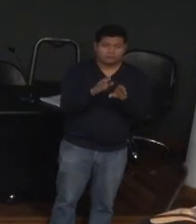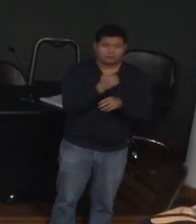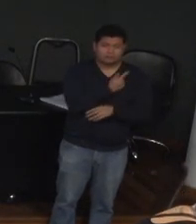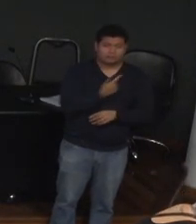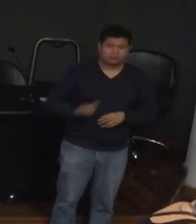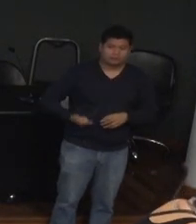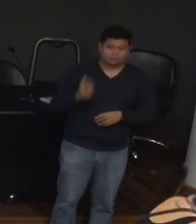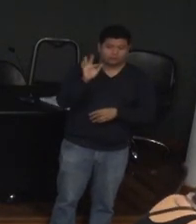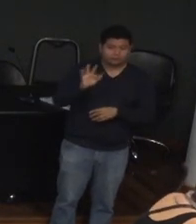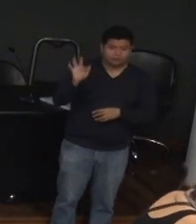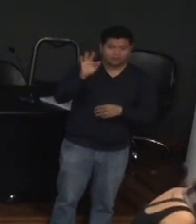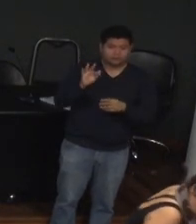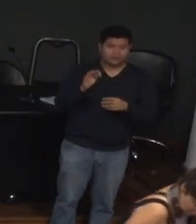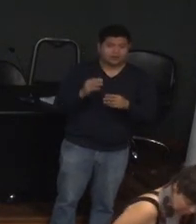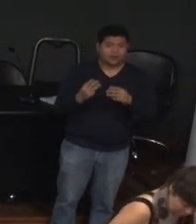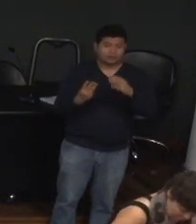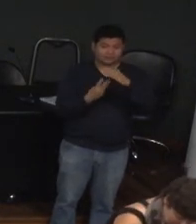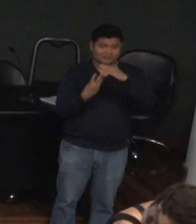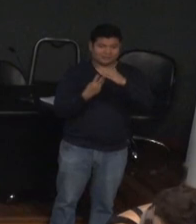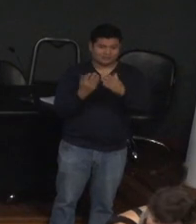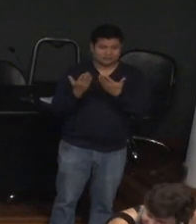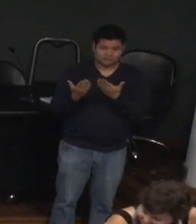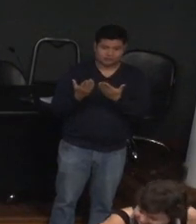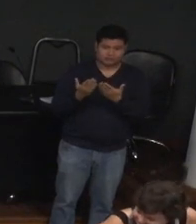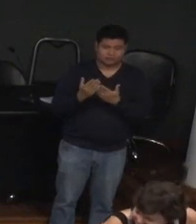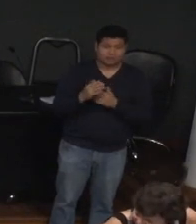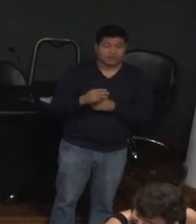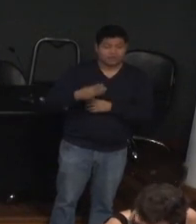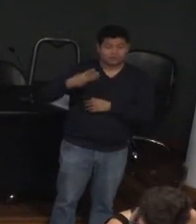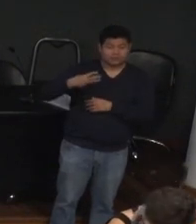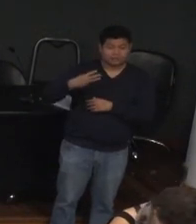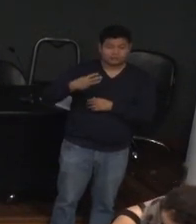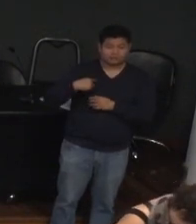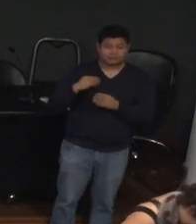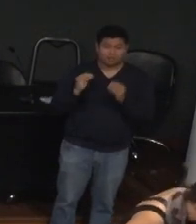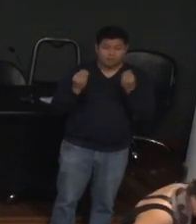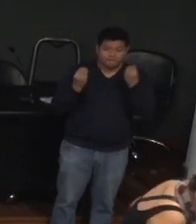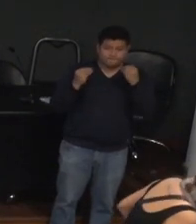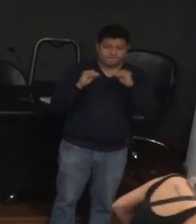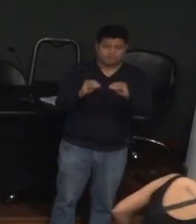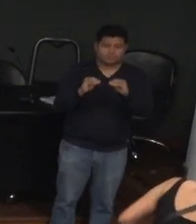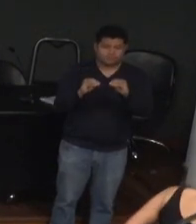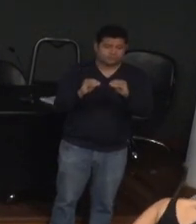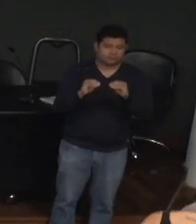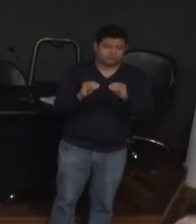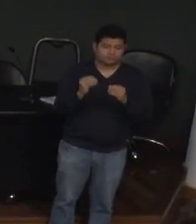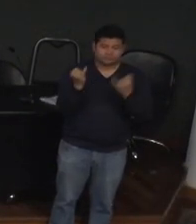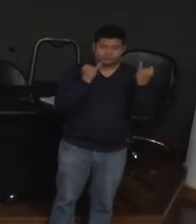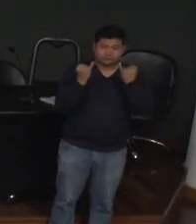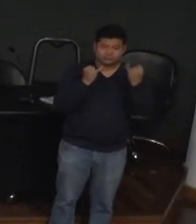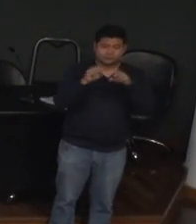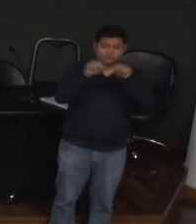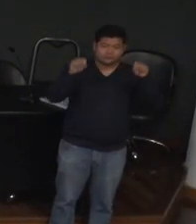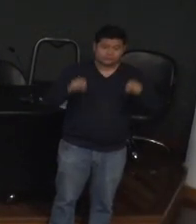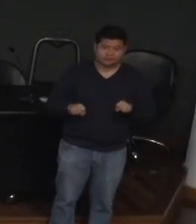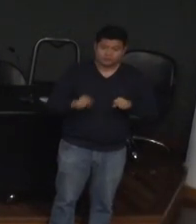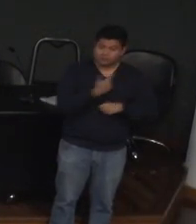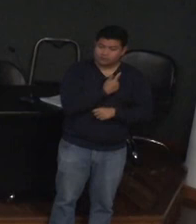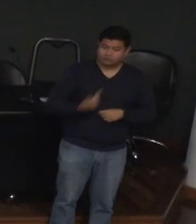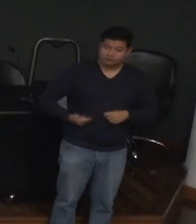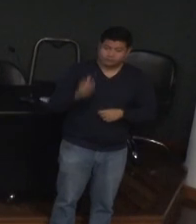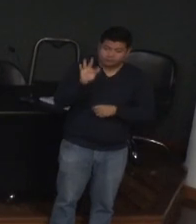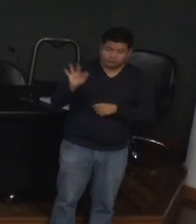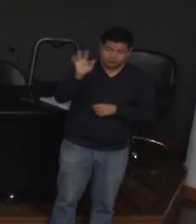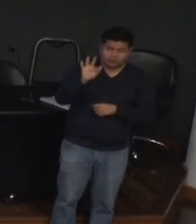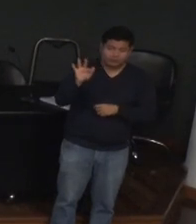é o município que imputa dados no sistema do Governo Federal. Na área da saúde, os dados